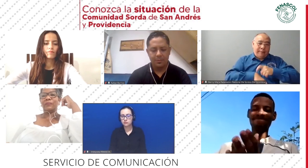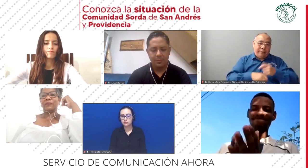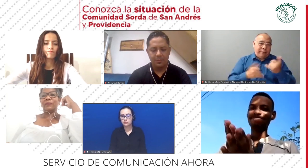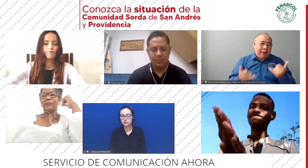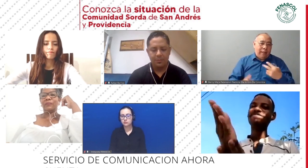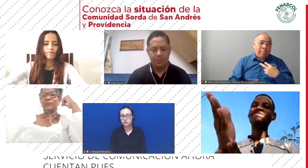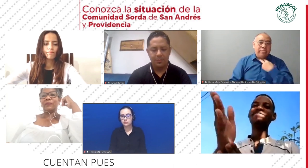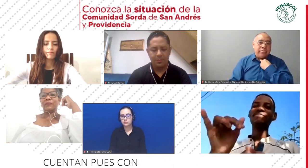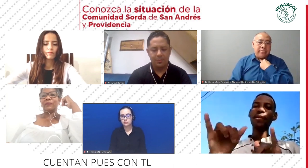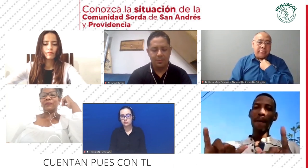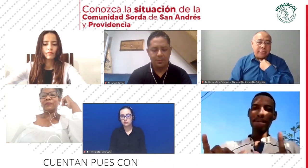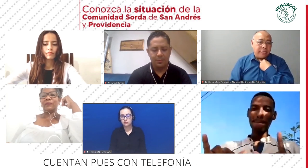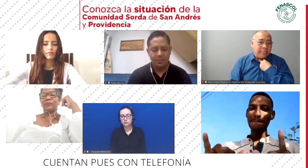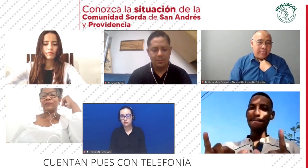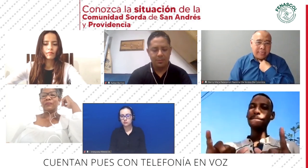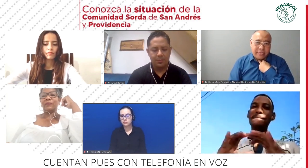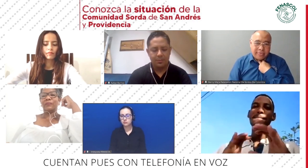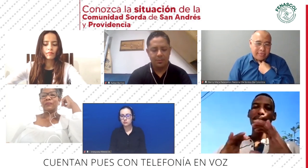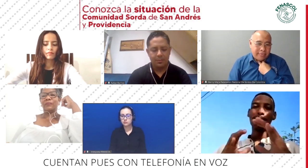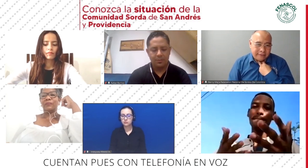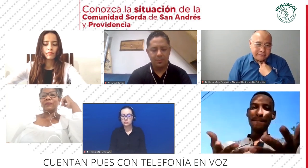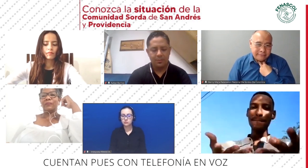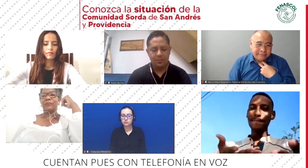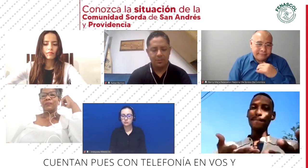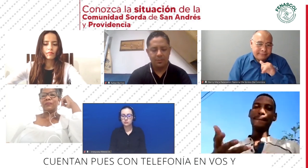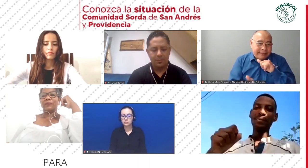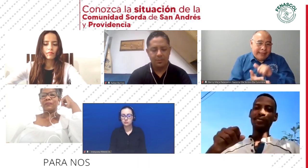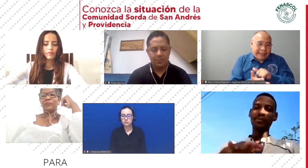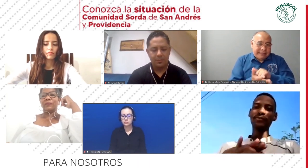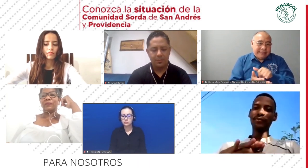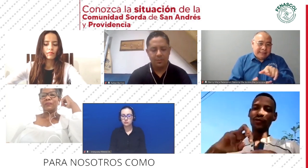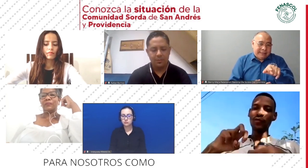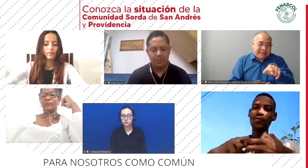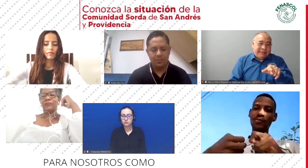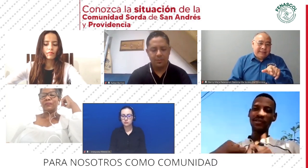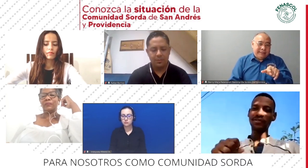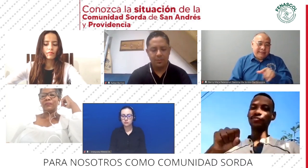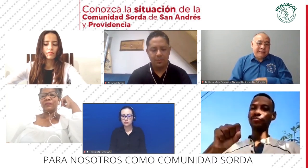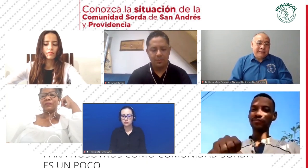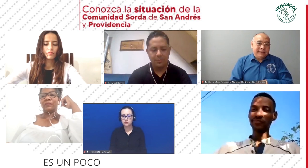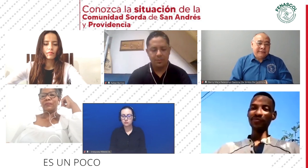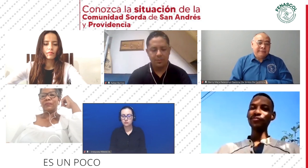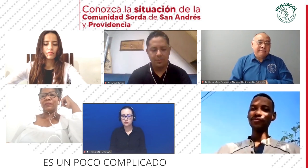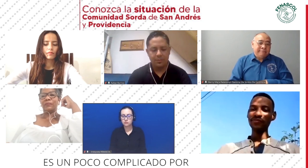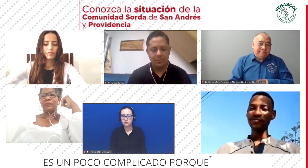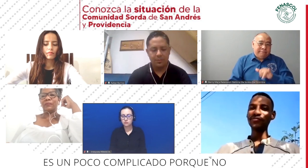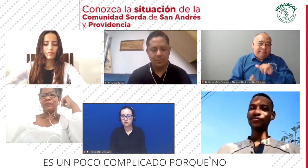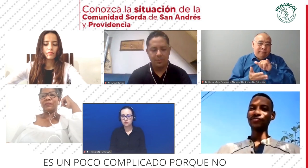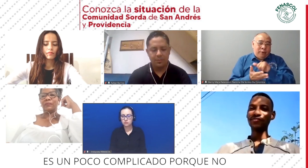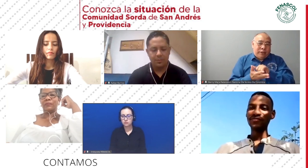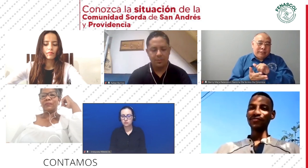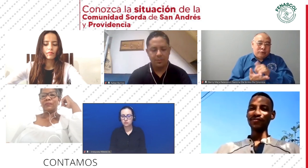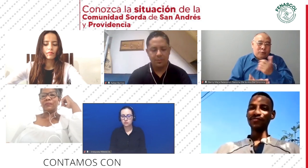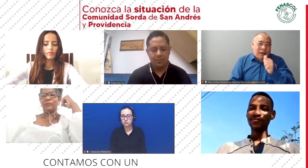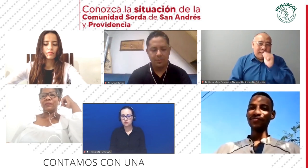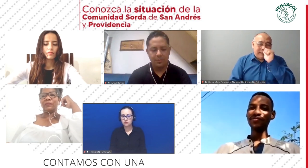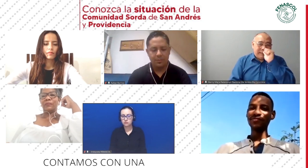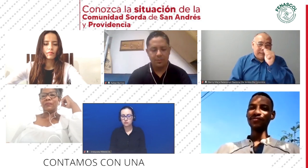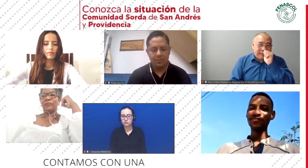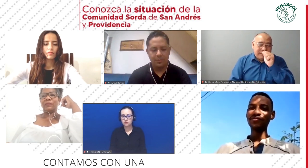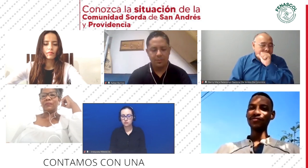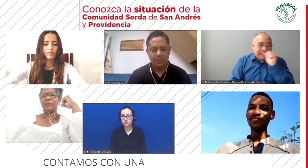ahora cuentan pues con telefonía en bus y para nosotros como comunidad sorda es un poco complicado porque no contamos con